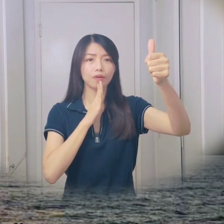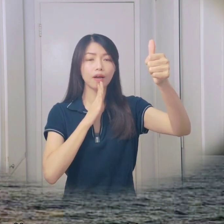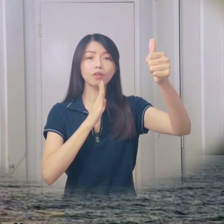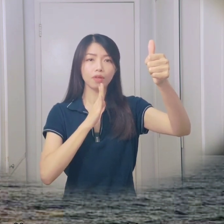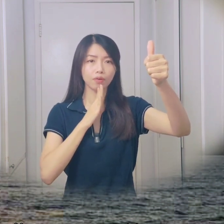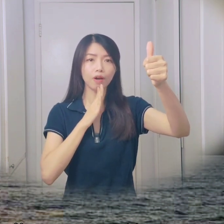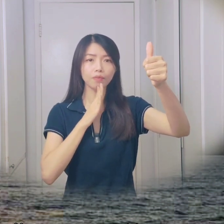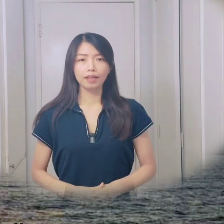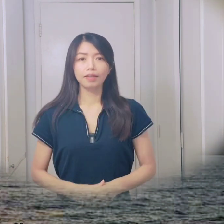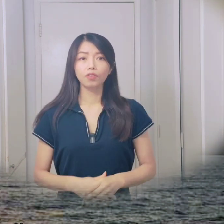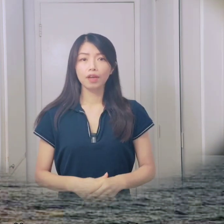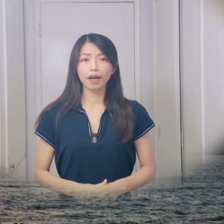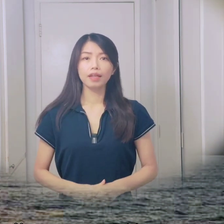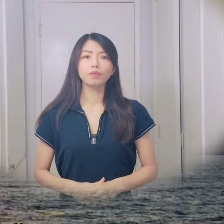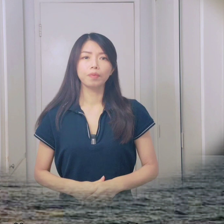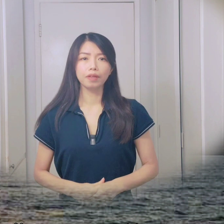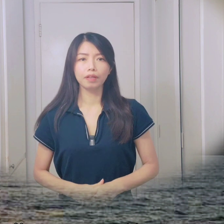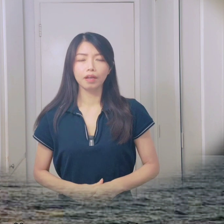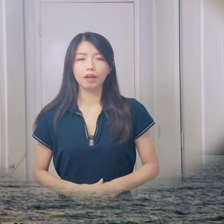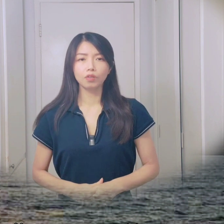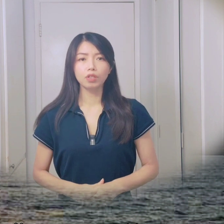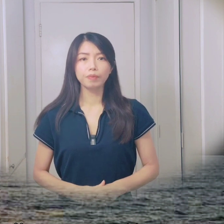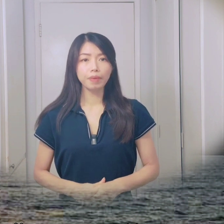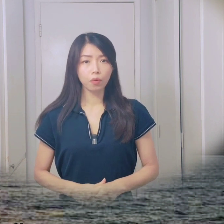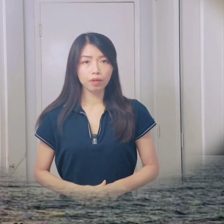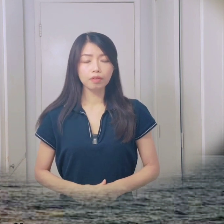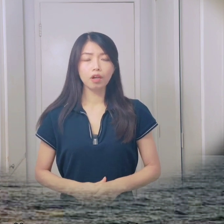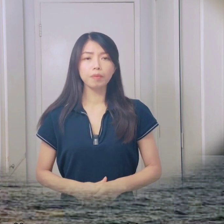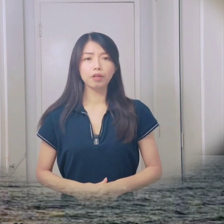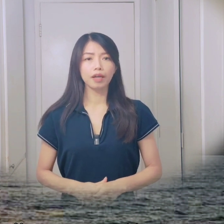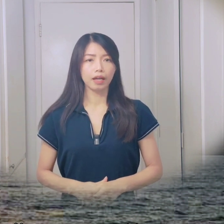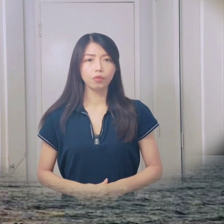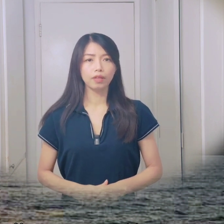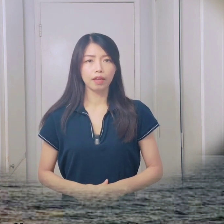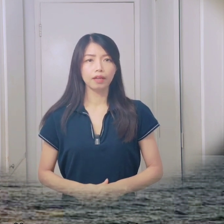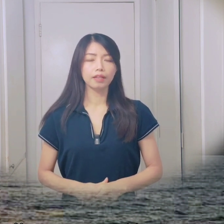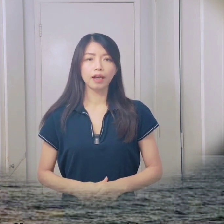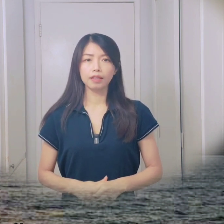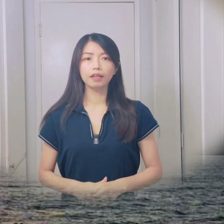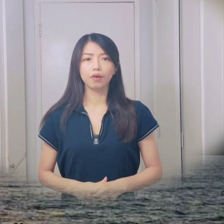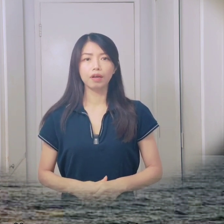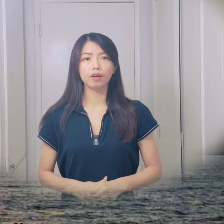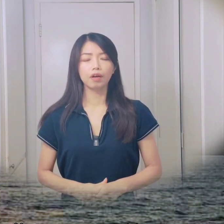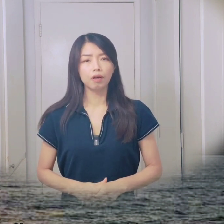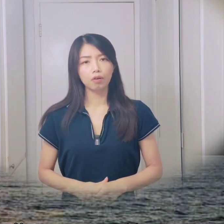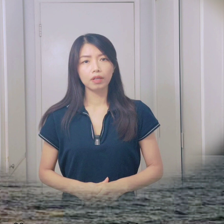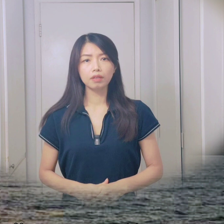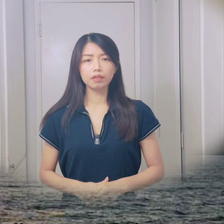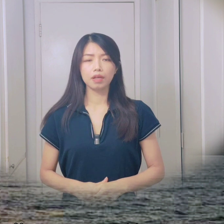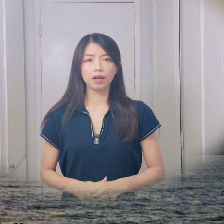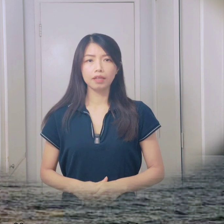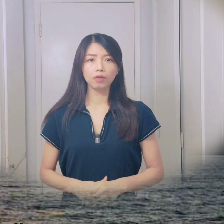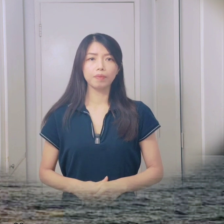뜻으로 하셔도 되고요. 근데 뒤에 가사를 보면은 주님을 빼고선 설명이 안 되네 라는 가사가 나와요.